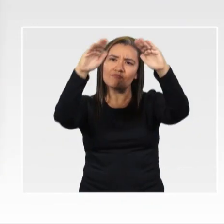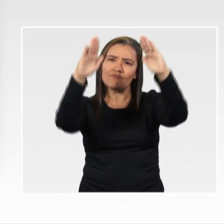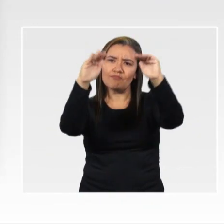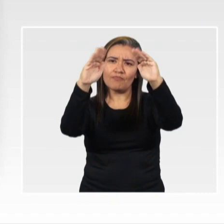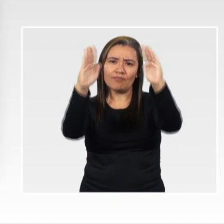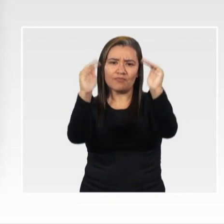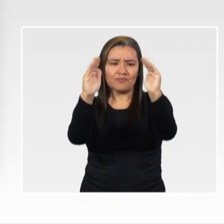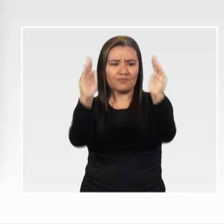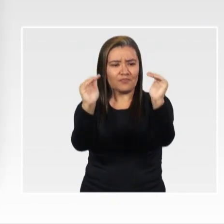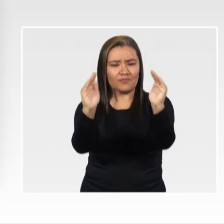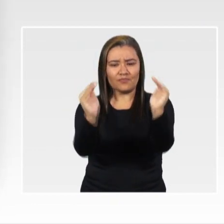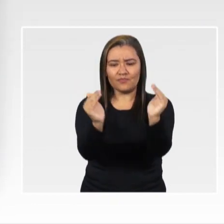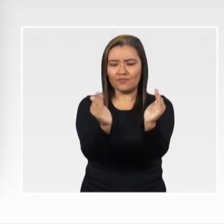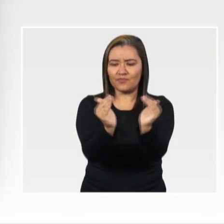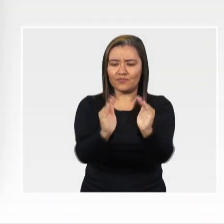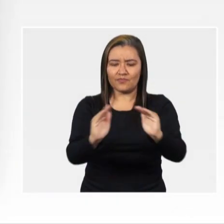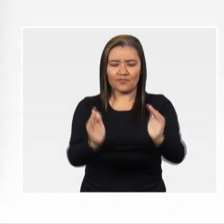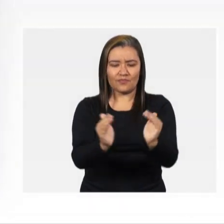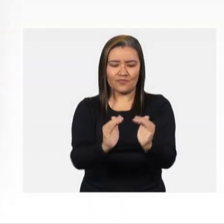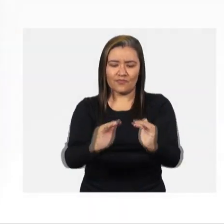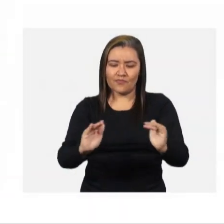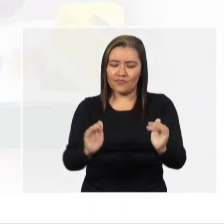os seus cabelos